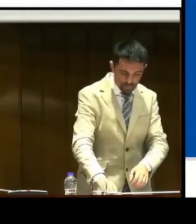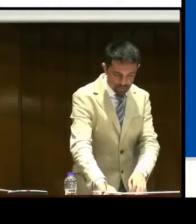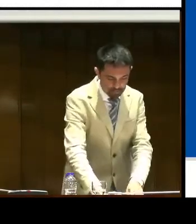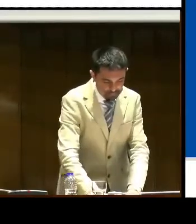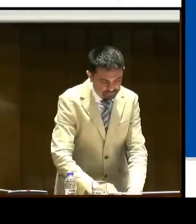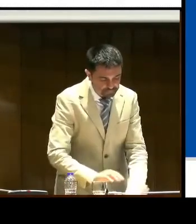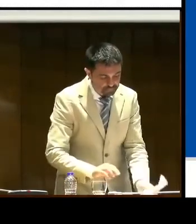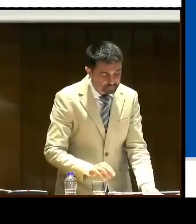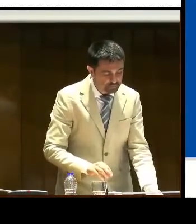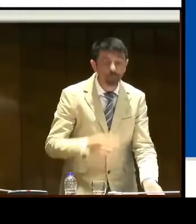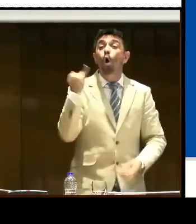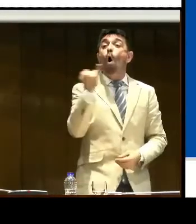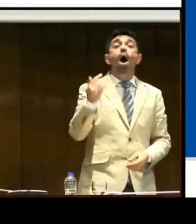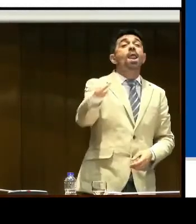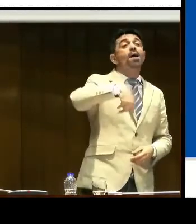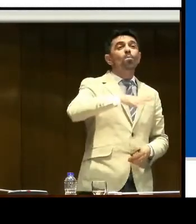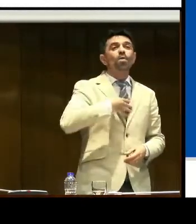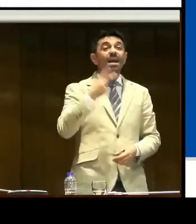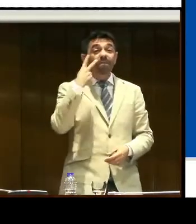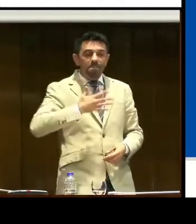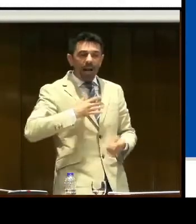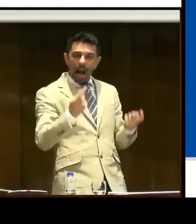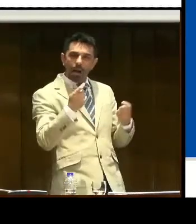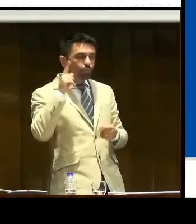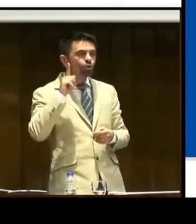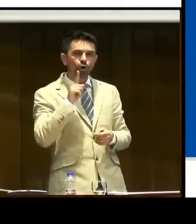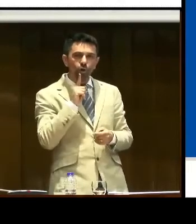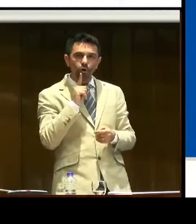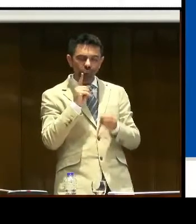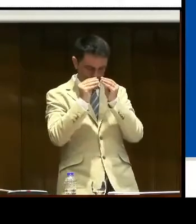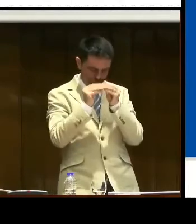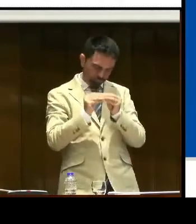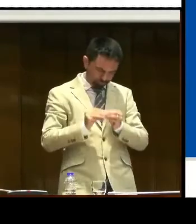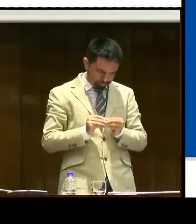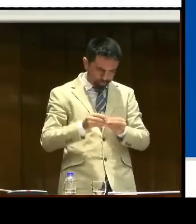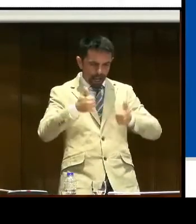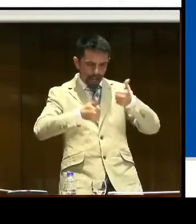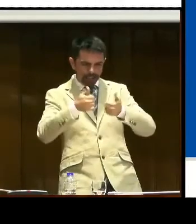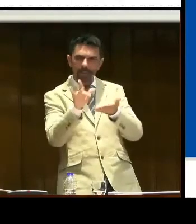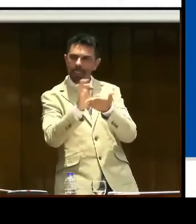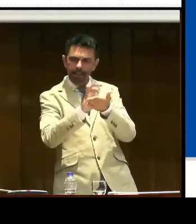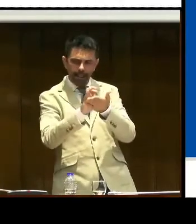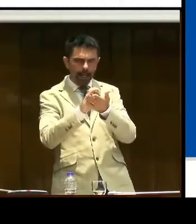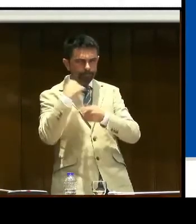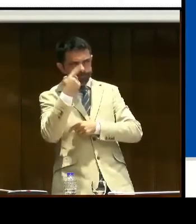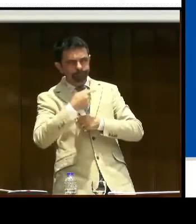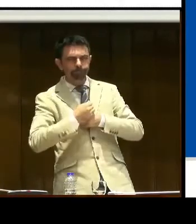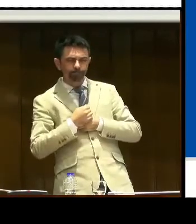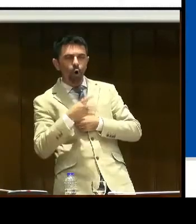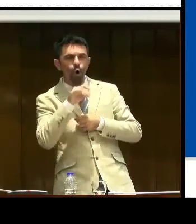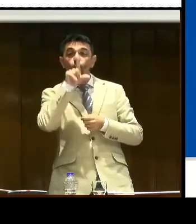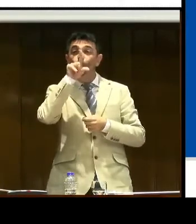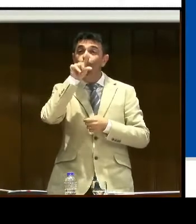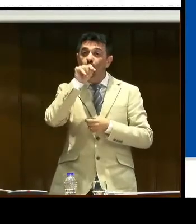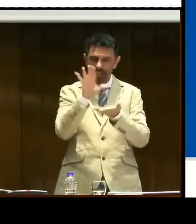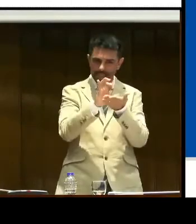Tendrían que ver a mis alumnos sordos haciendo un examen de SEA o enviándose tweets unos a